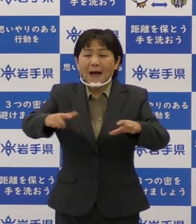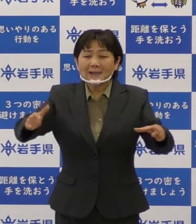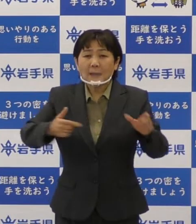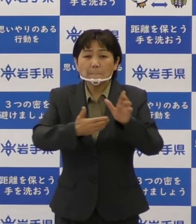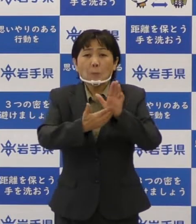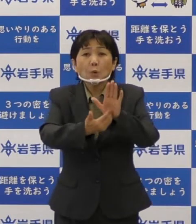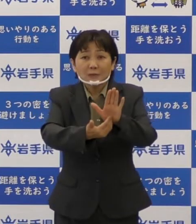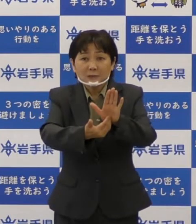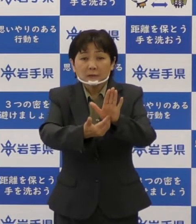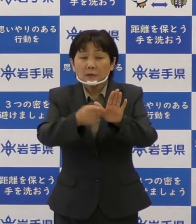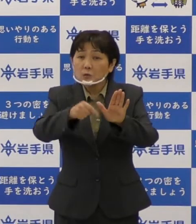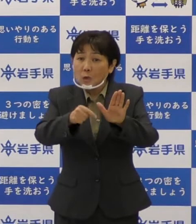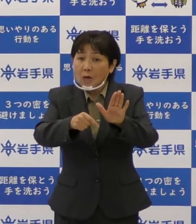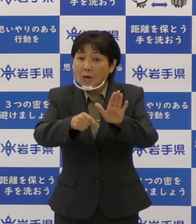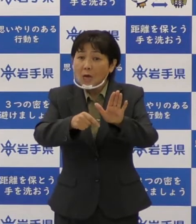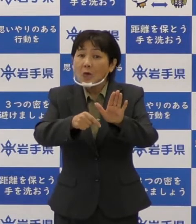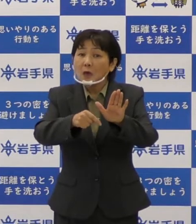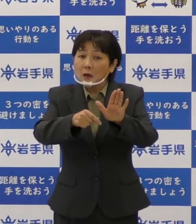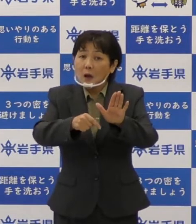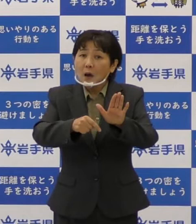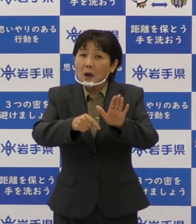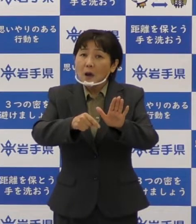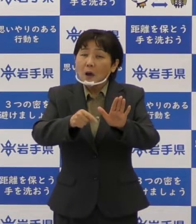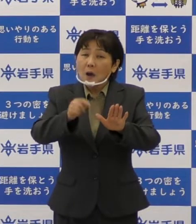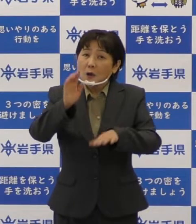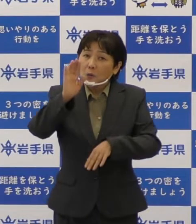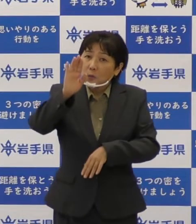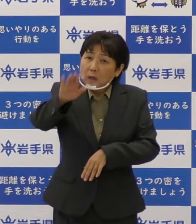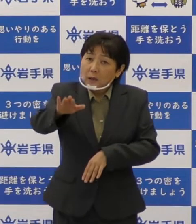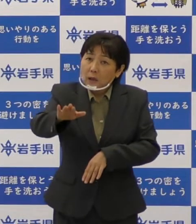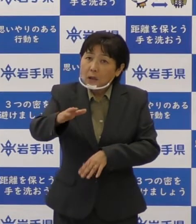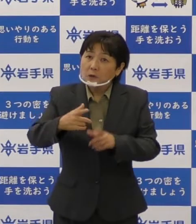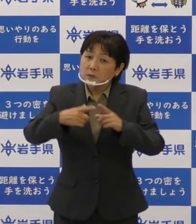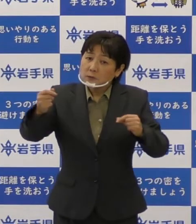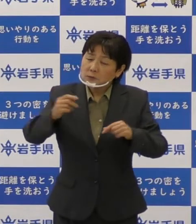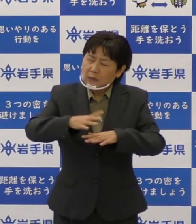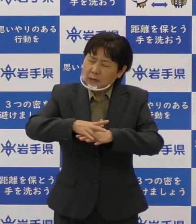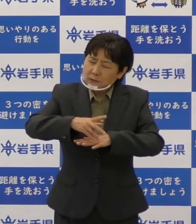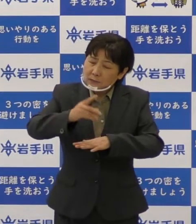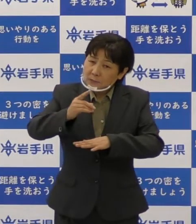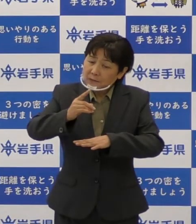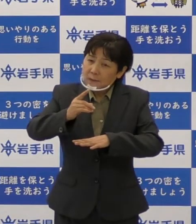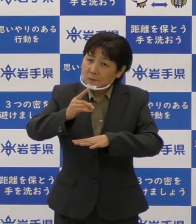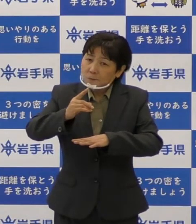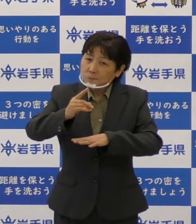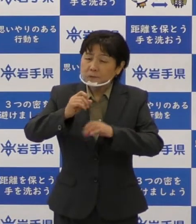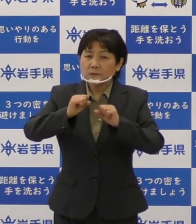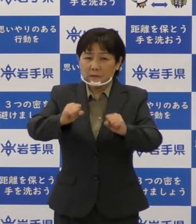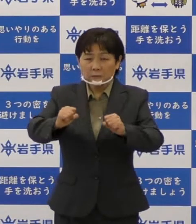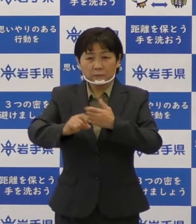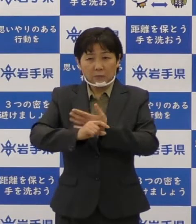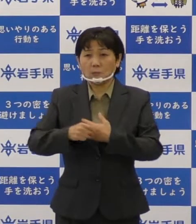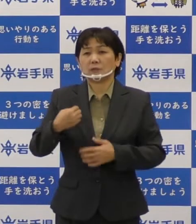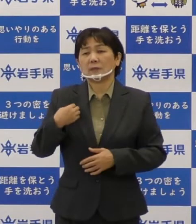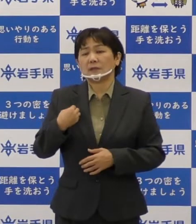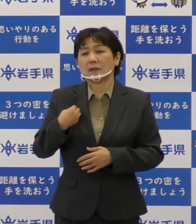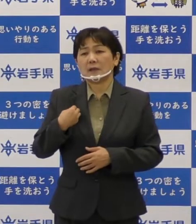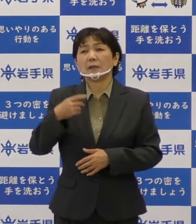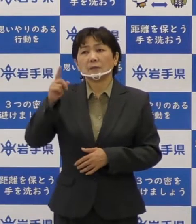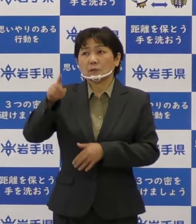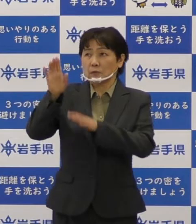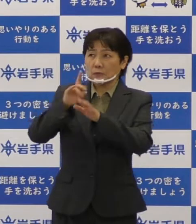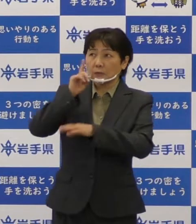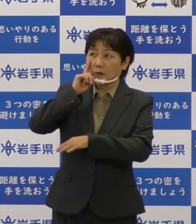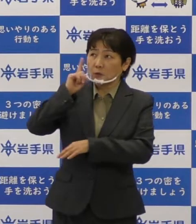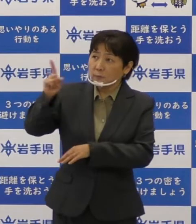の対策本部会議を開いて、県民への呼びかけ方を決めるではないと思います